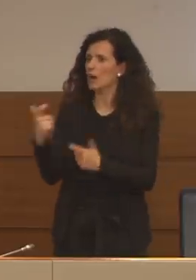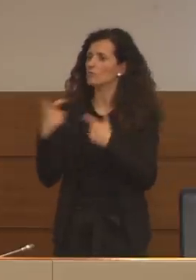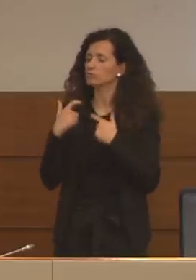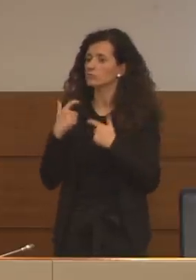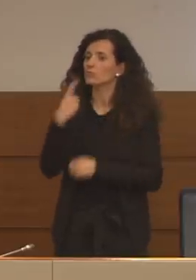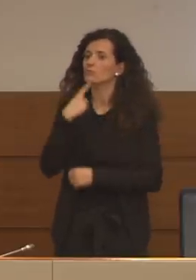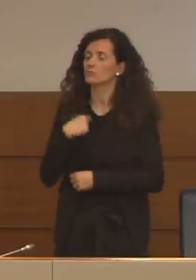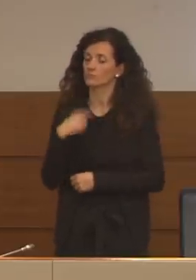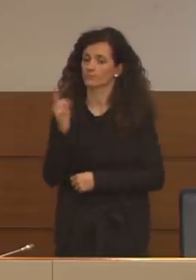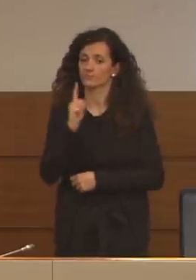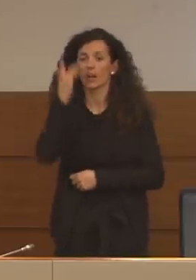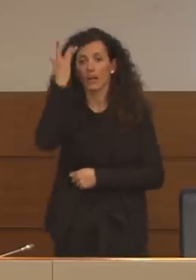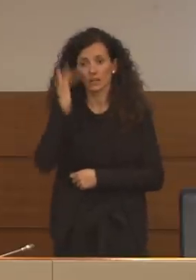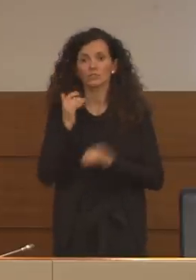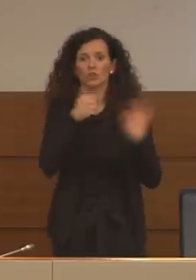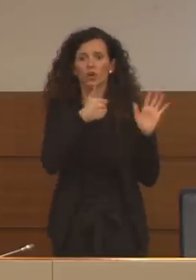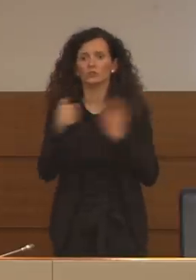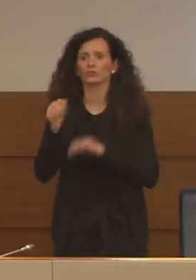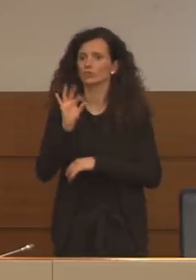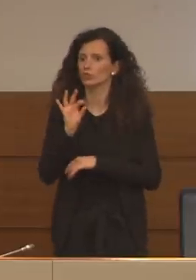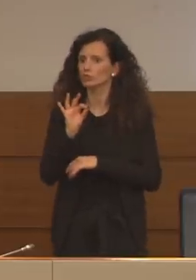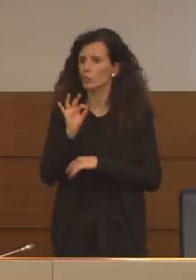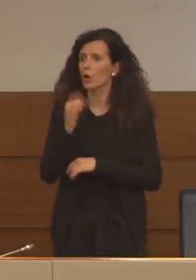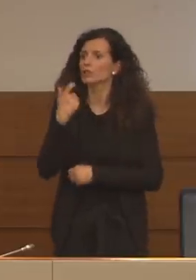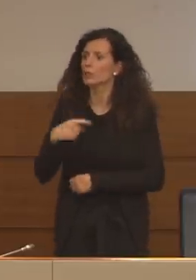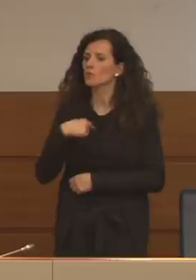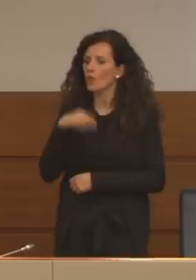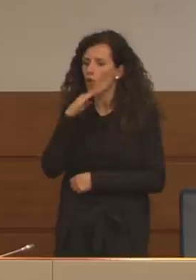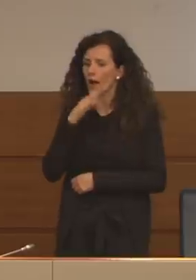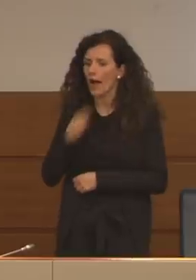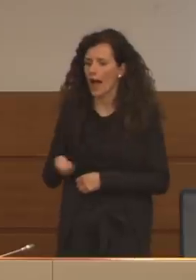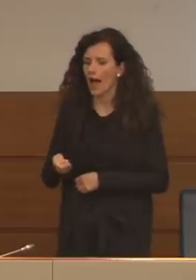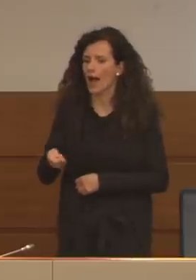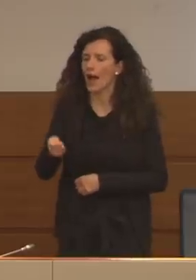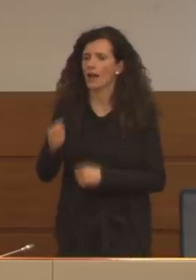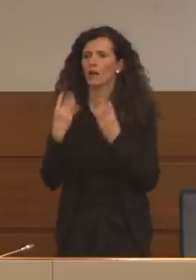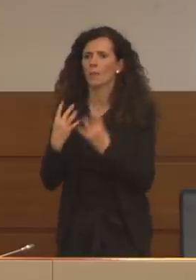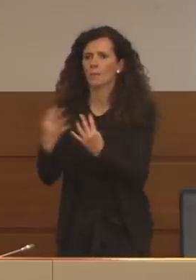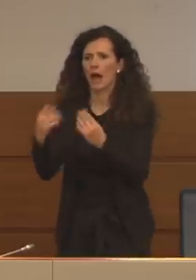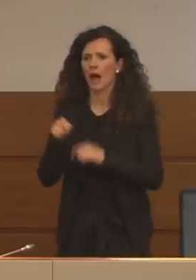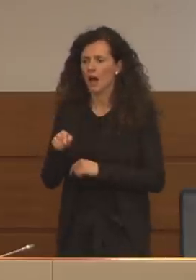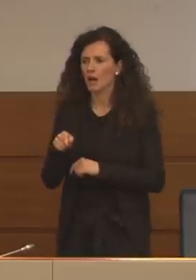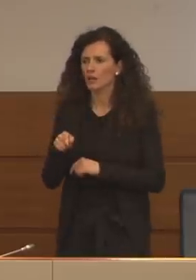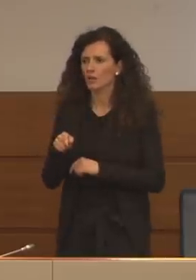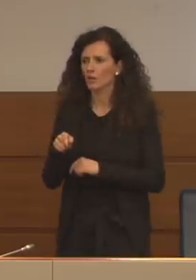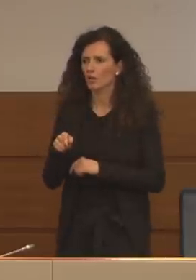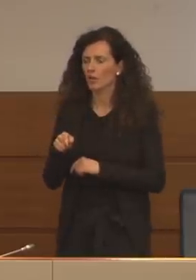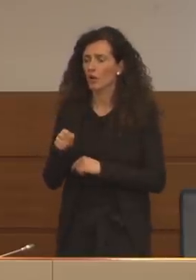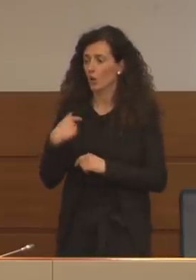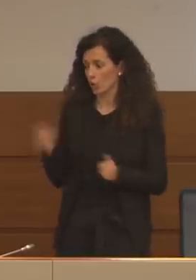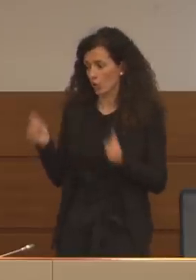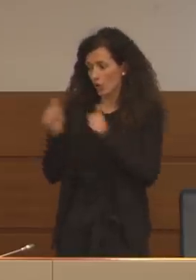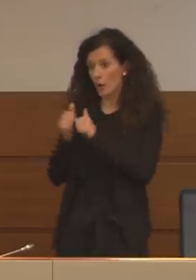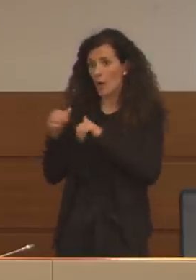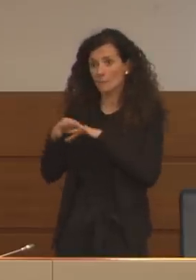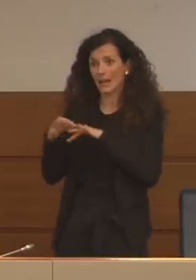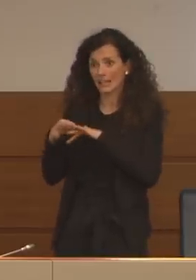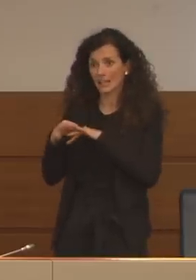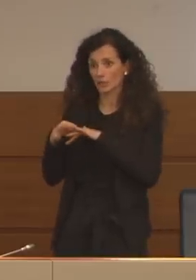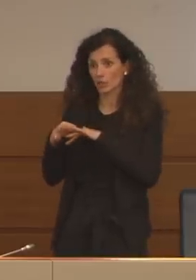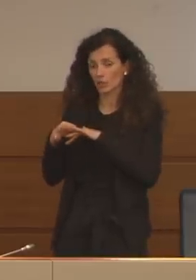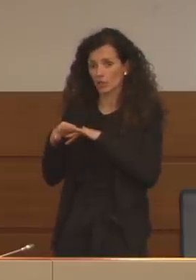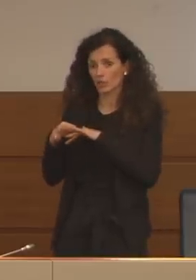che rischiavo il 650 perché avevo portato il mio cane a far pipì al parco con mio marito accanto